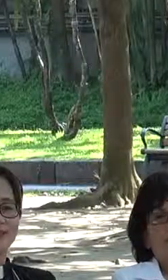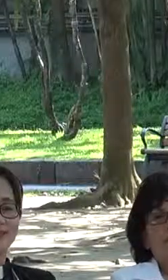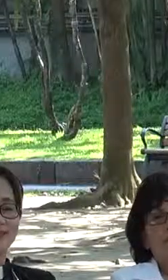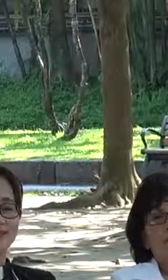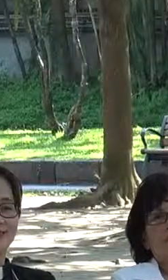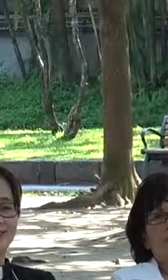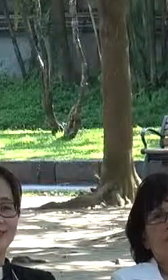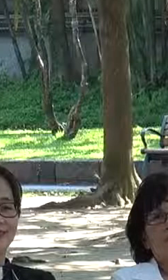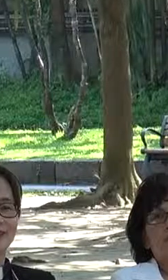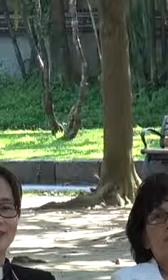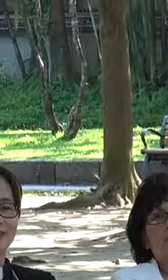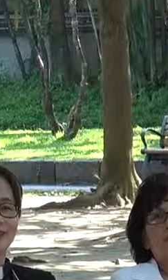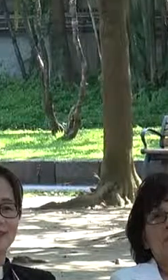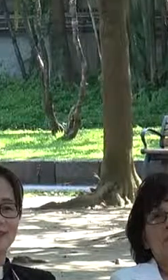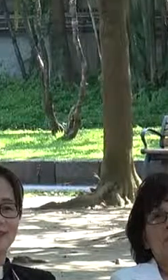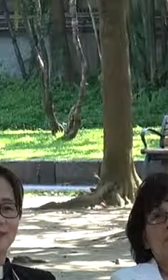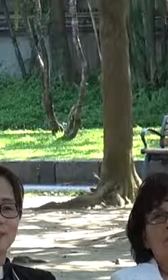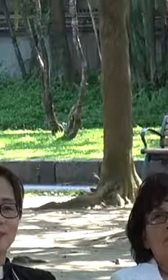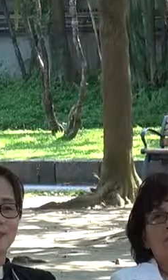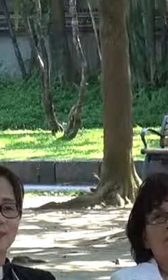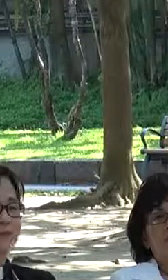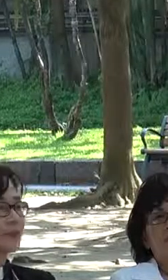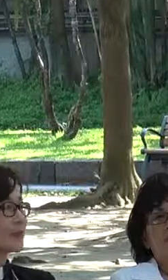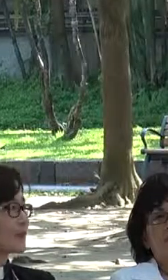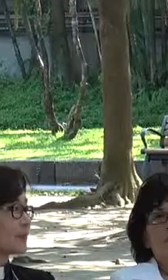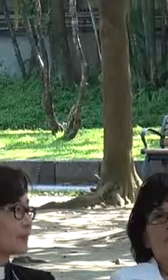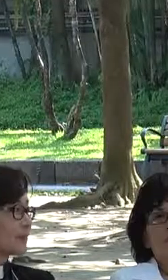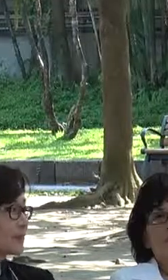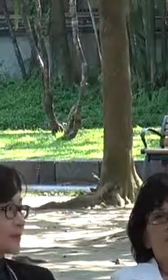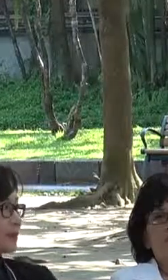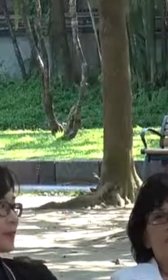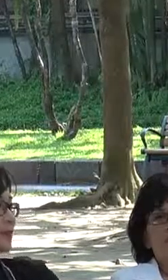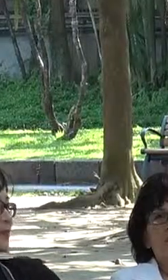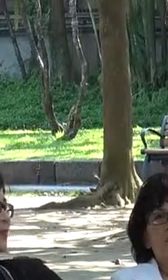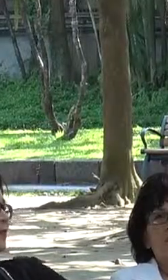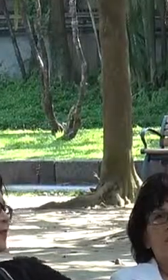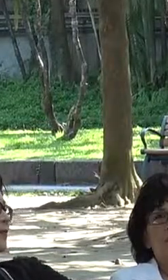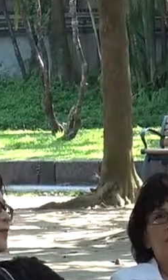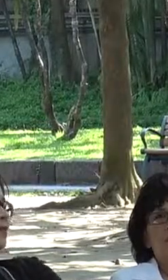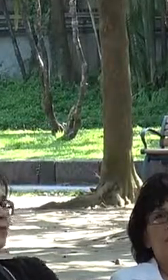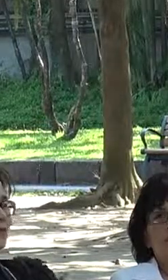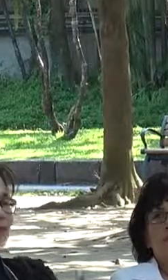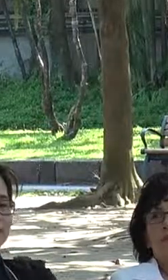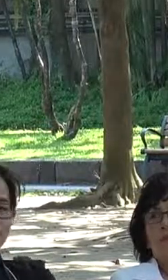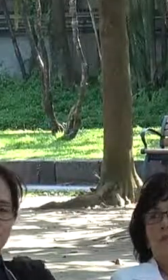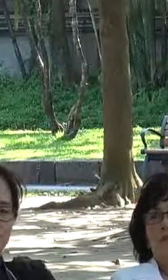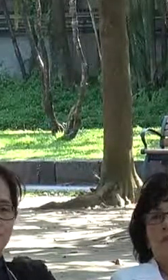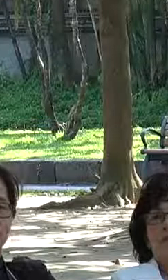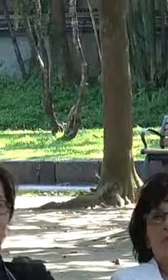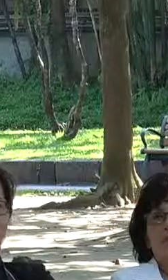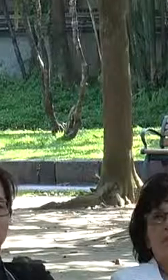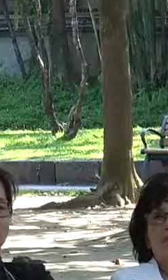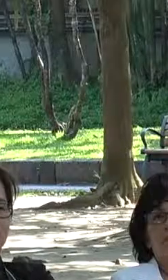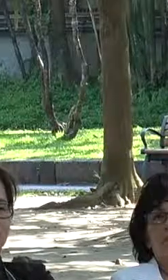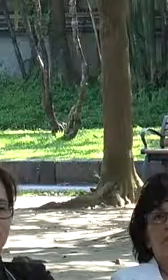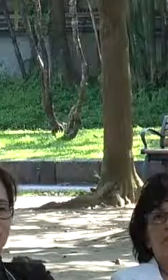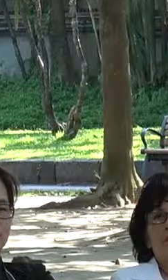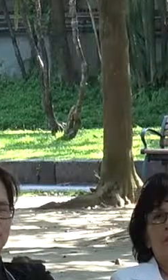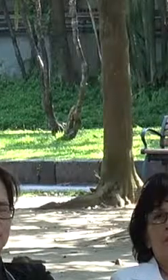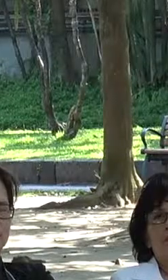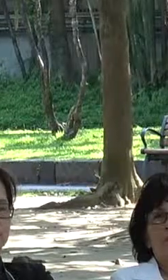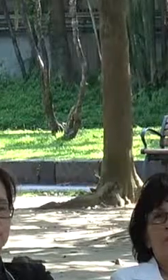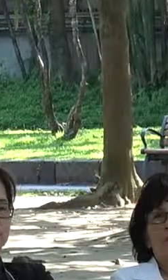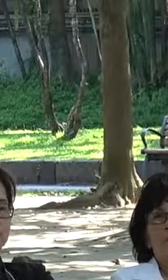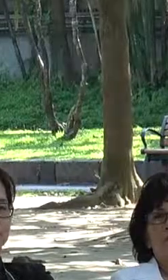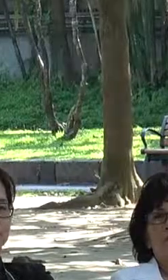典，自创设公益行动教会以来，历经8年外的年日，